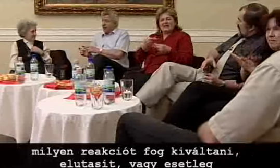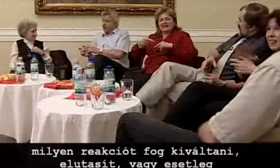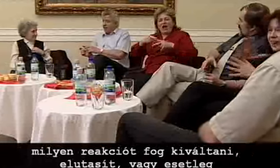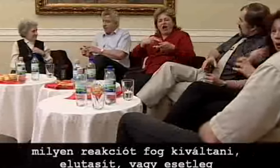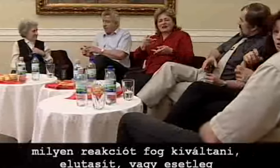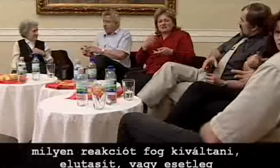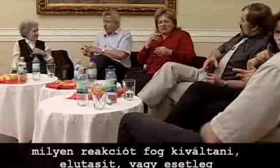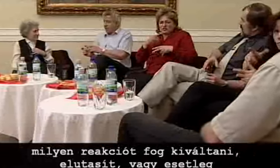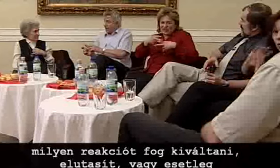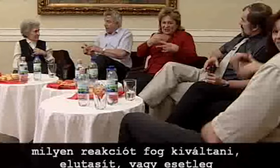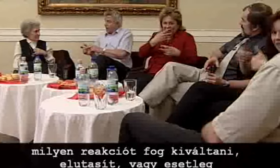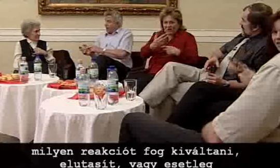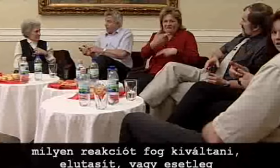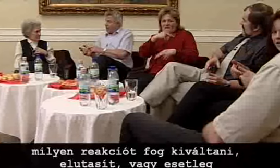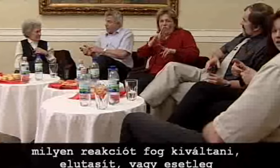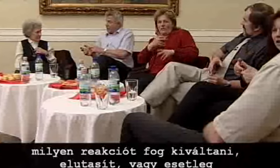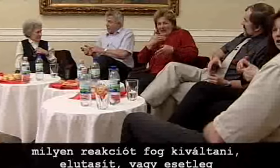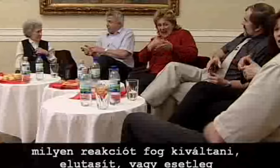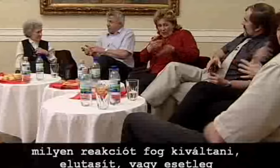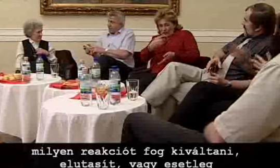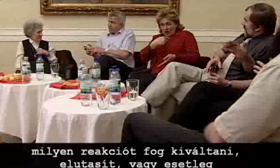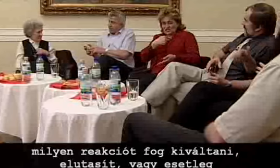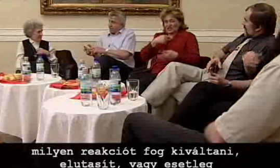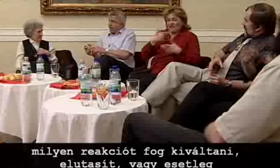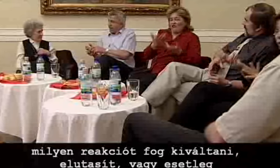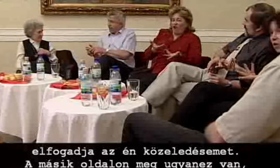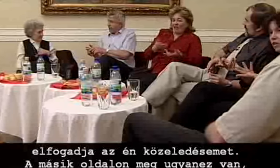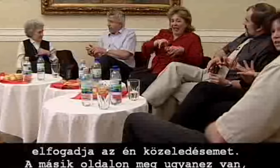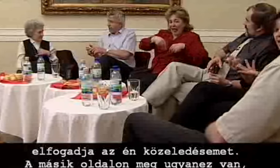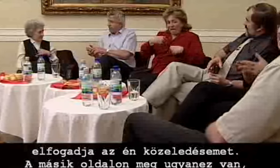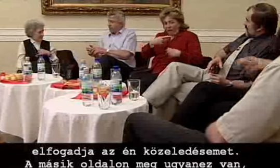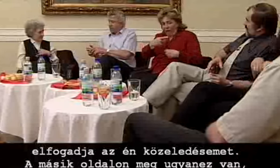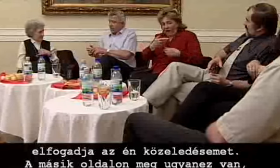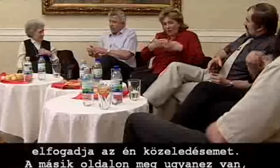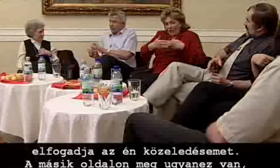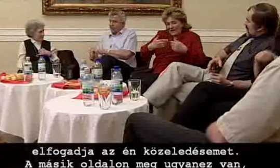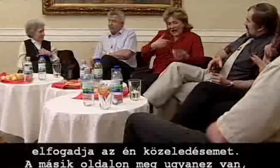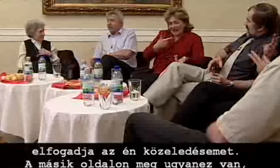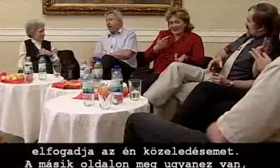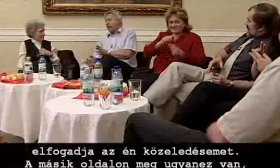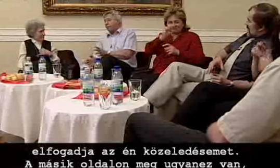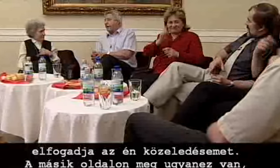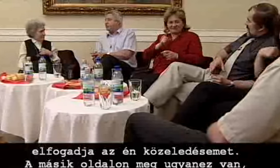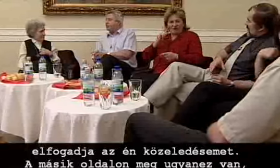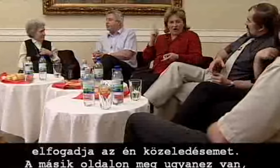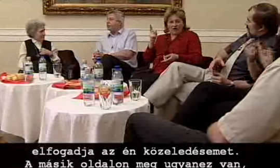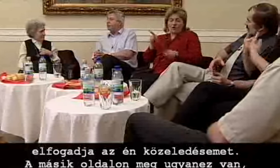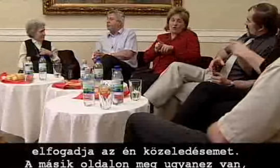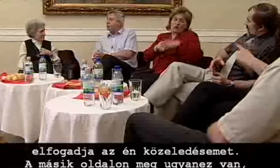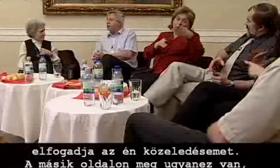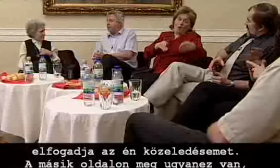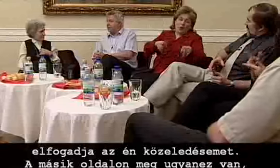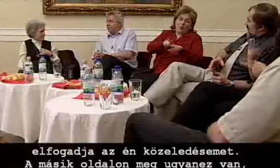fog kiváltani, elutasít, vagy esetleg elfogadja az én közeledésemet. Hát a másik oldalról